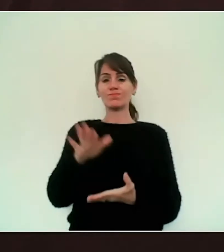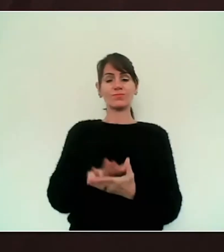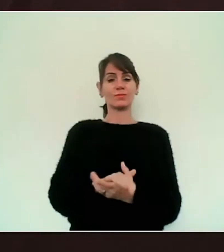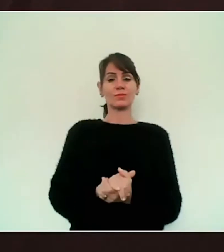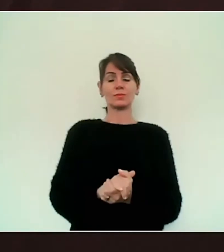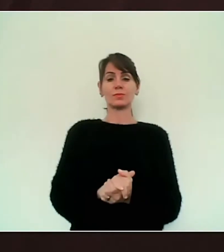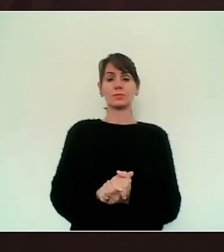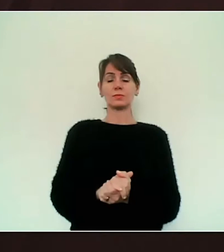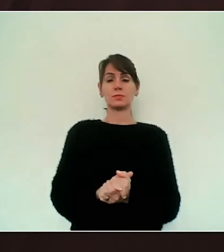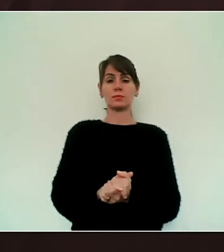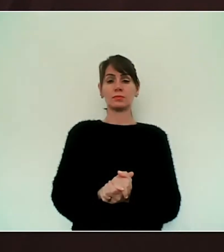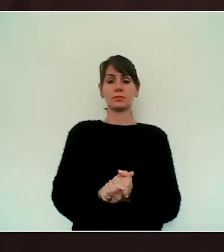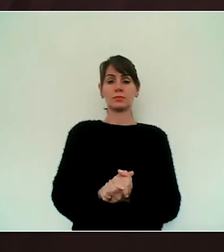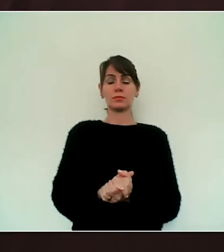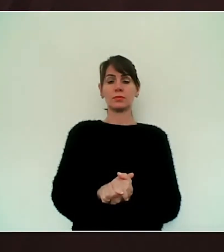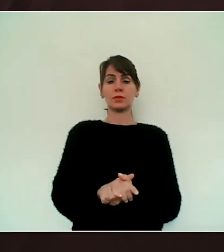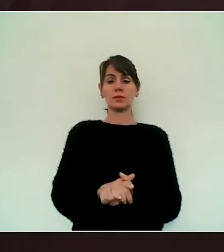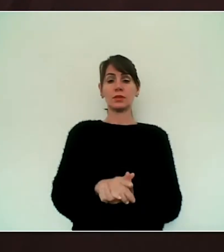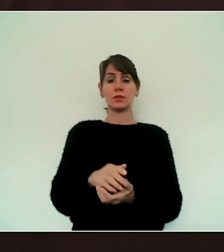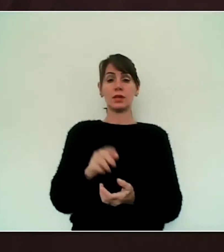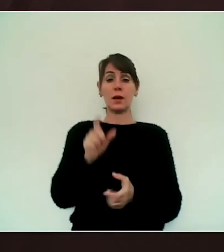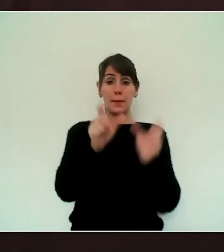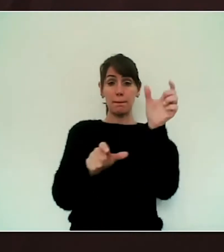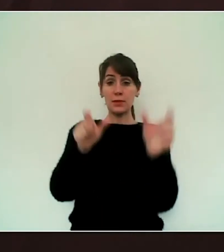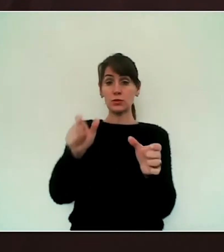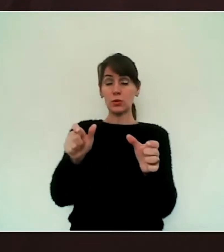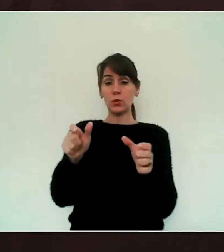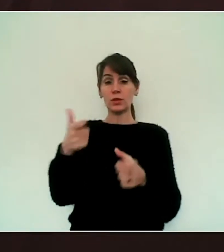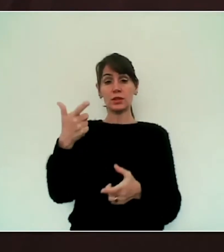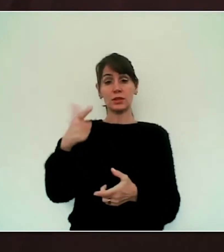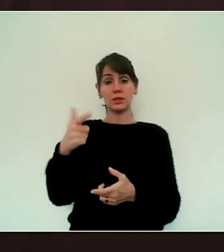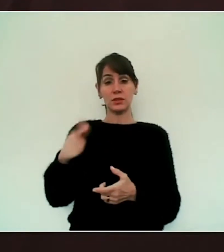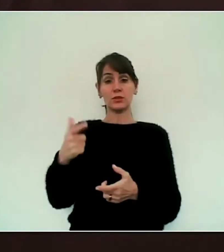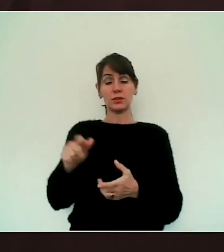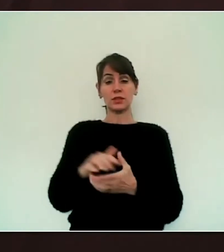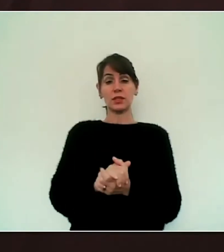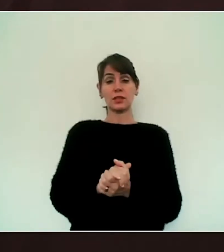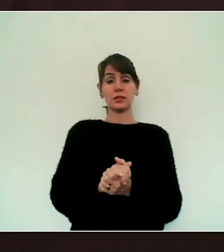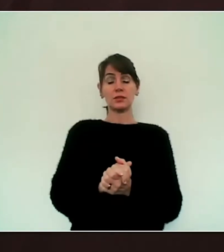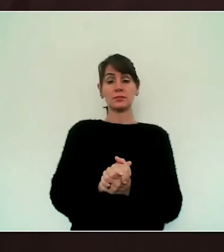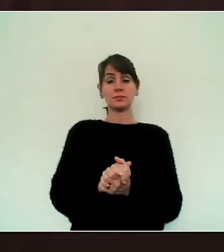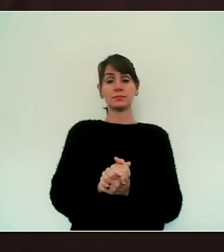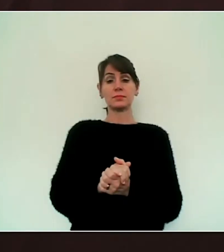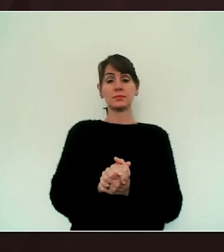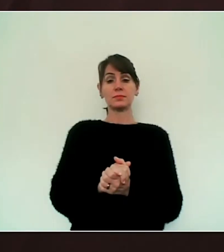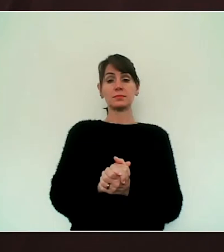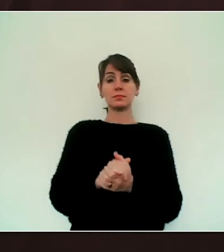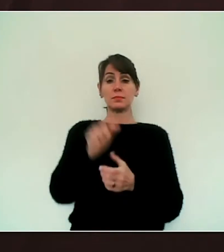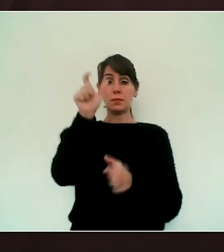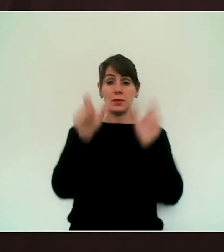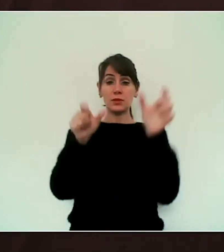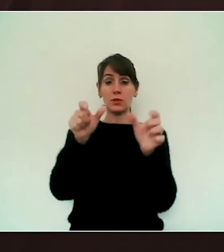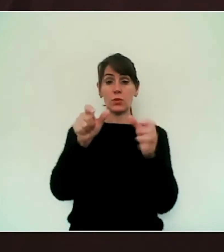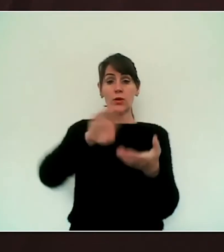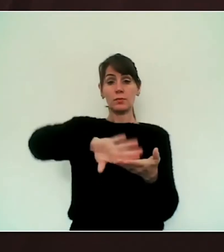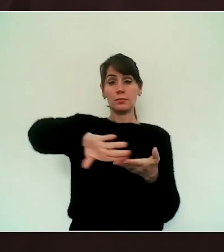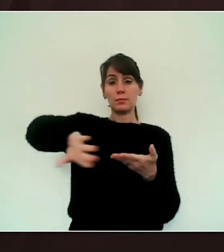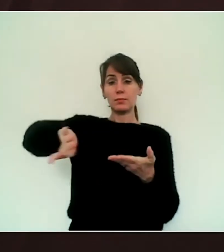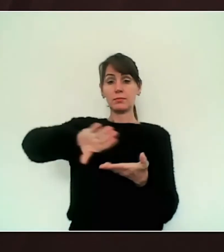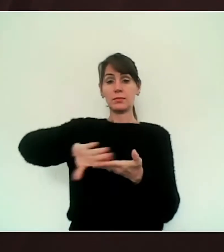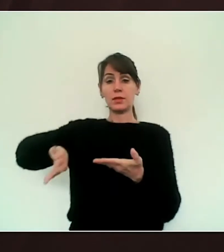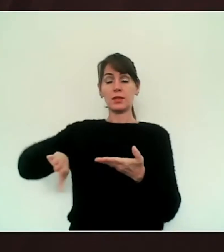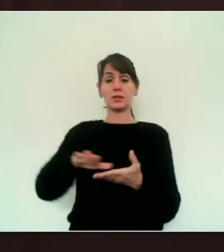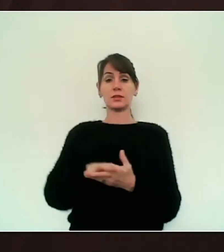mas o que não tem, até o que tem lhe será tirado. Por isso lhes falo por parábolas, porque vendo